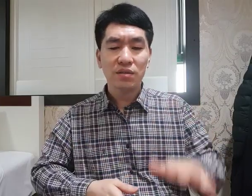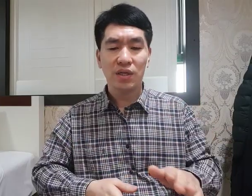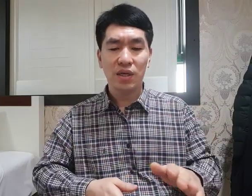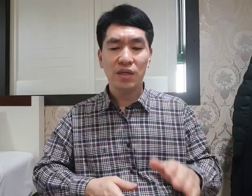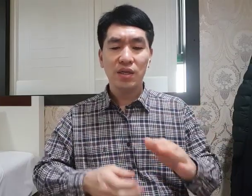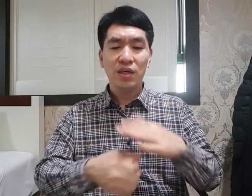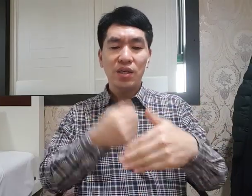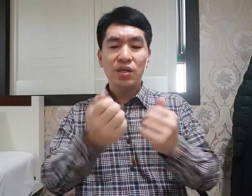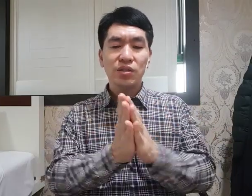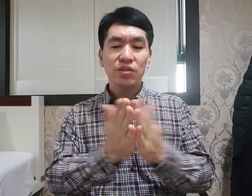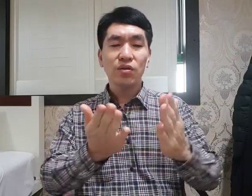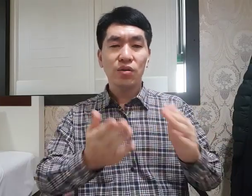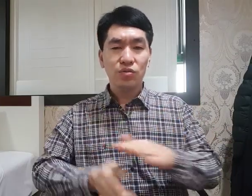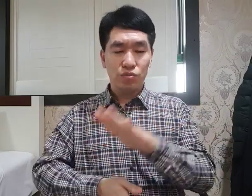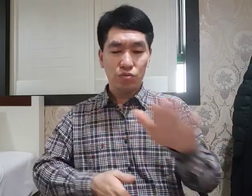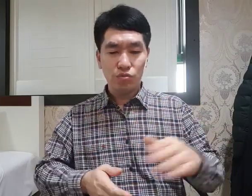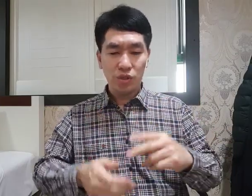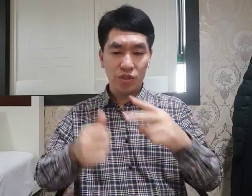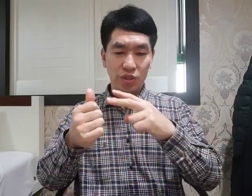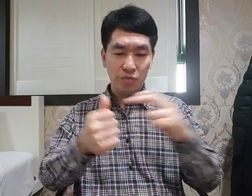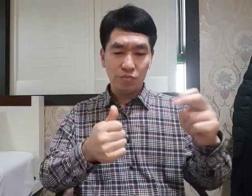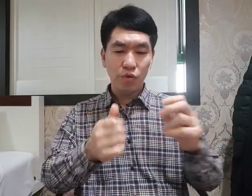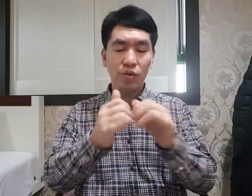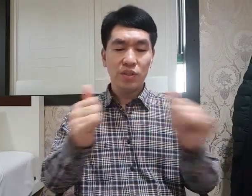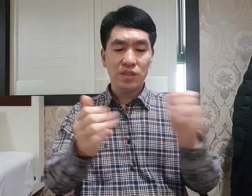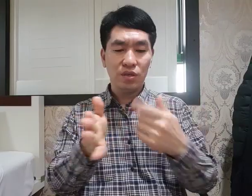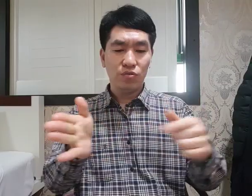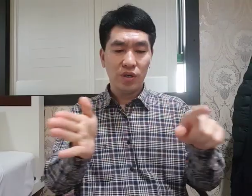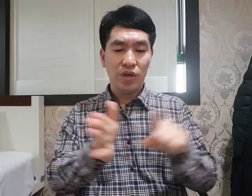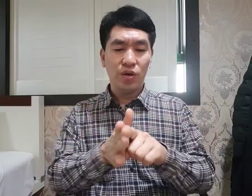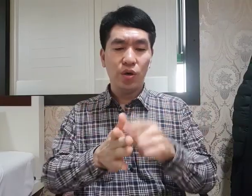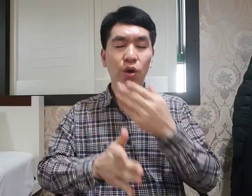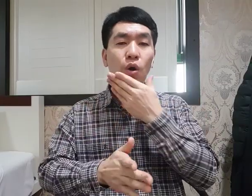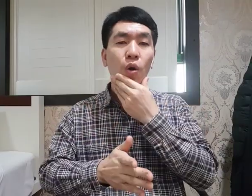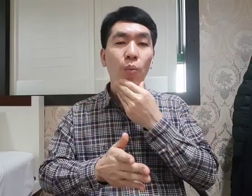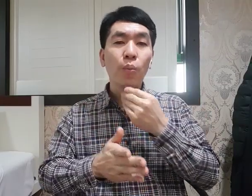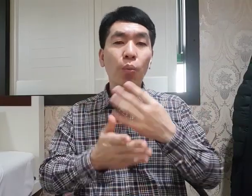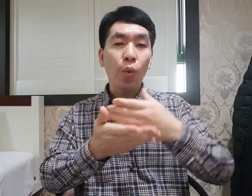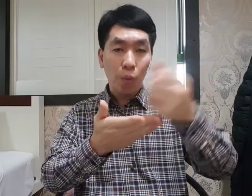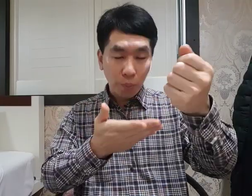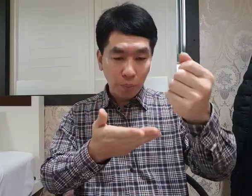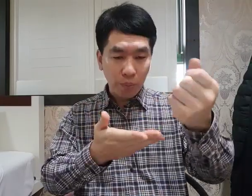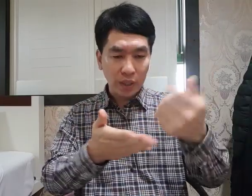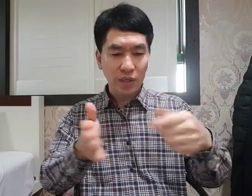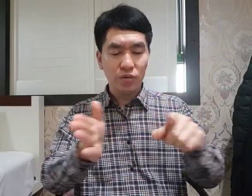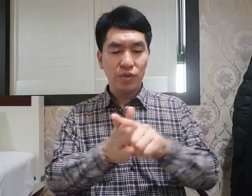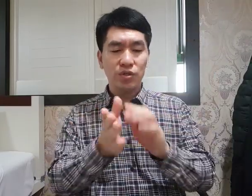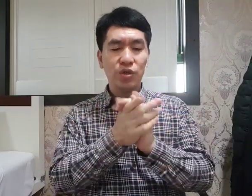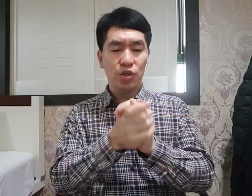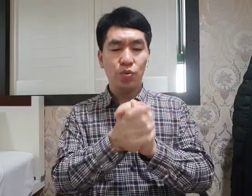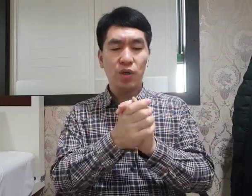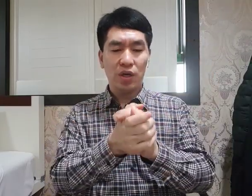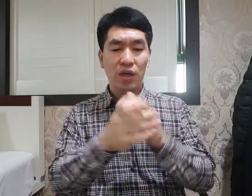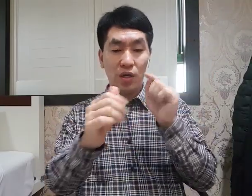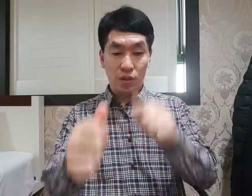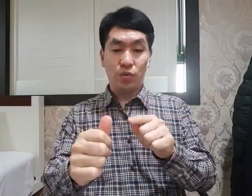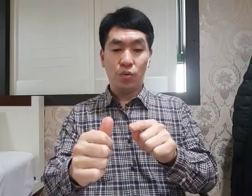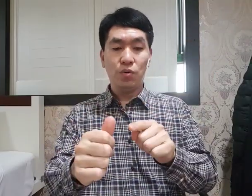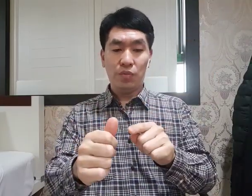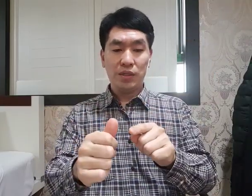그러나 성경은 우리를 미워하는 자를 위하여 복 받기를 위해서 기도하라고